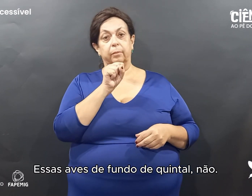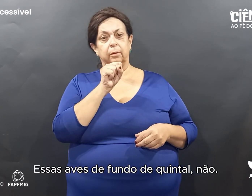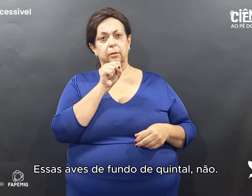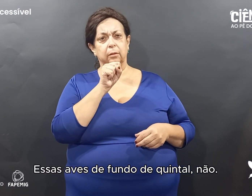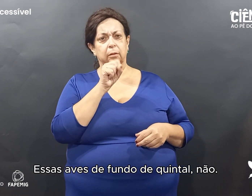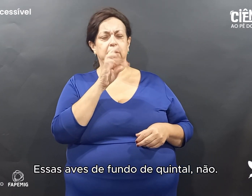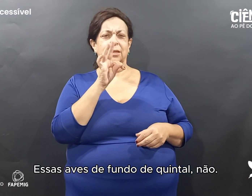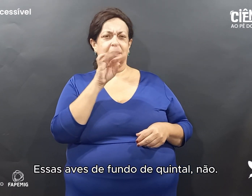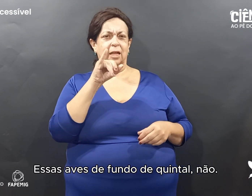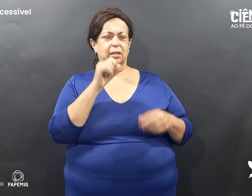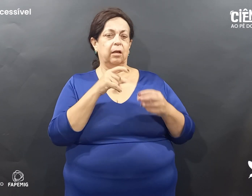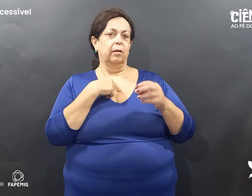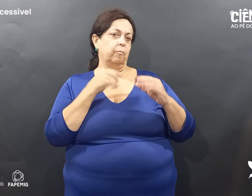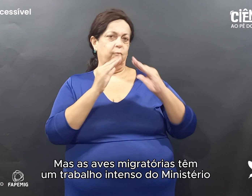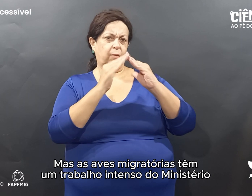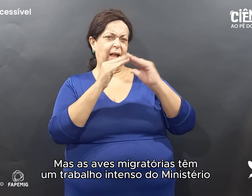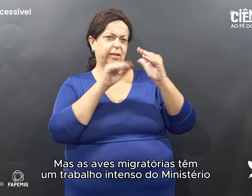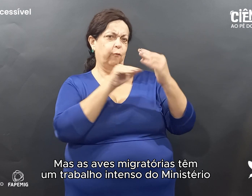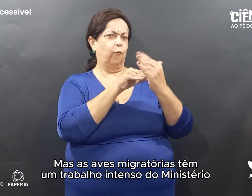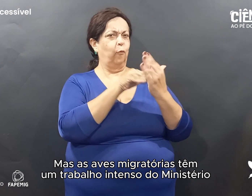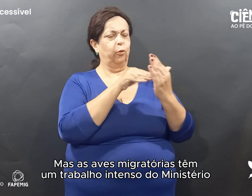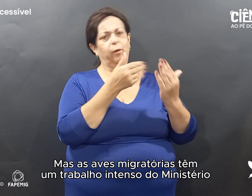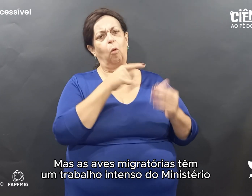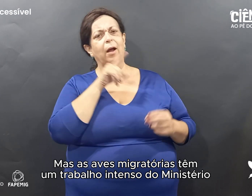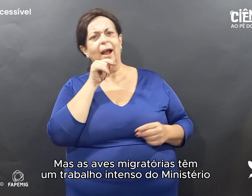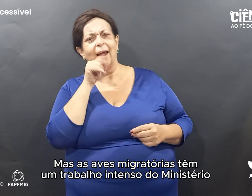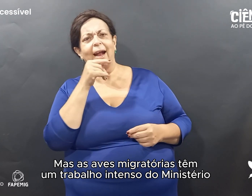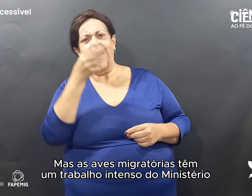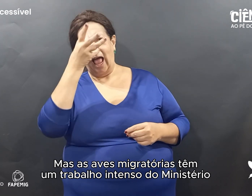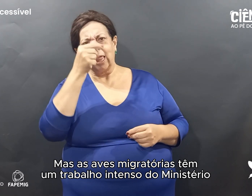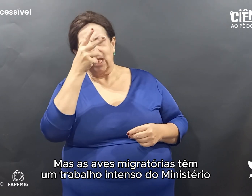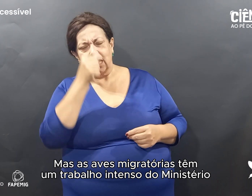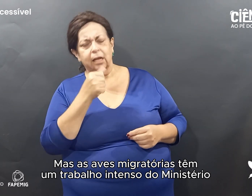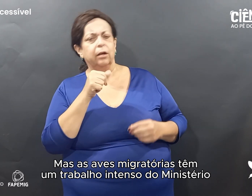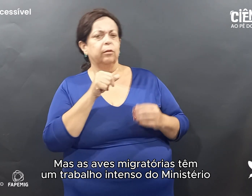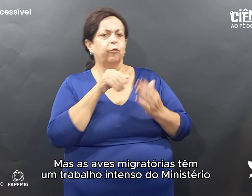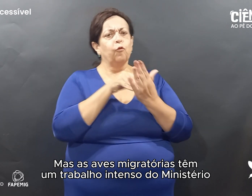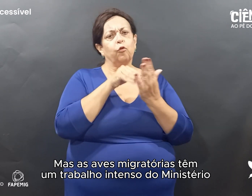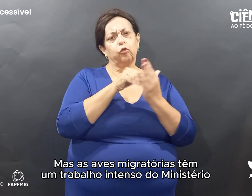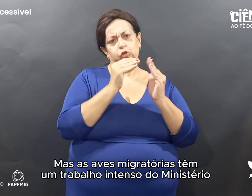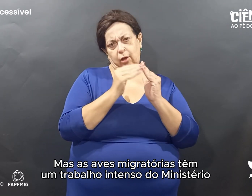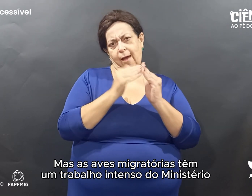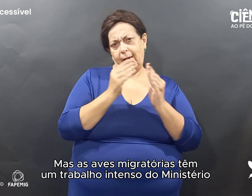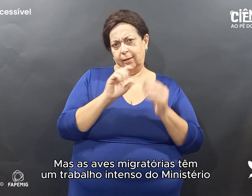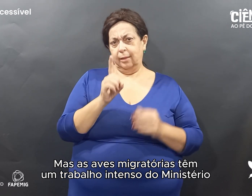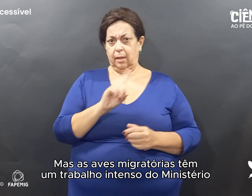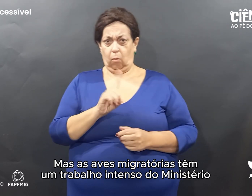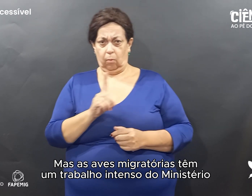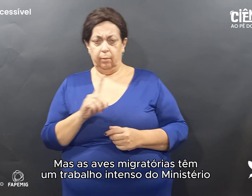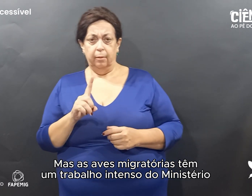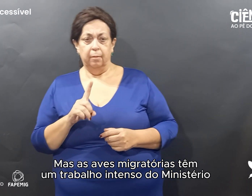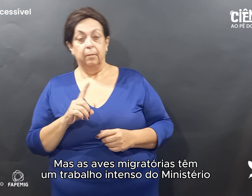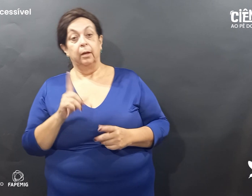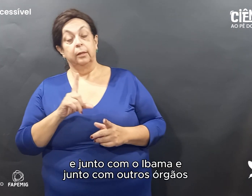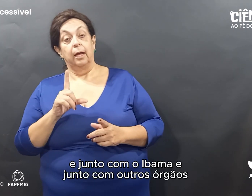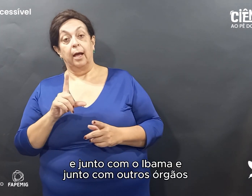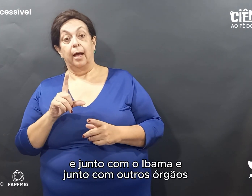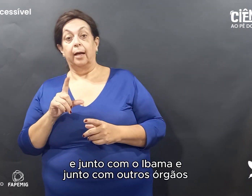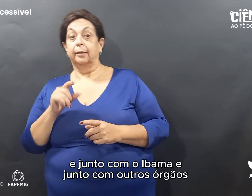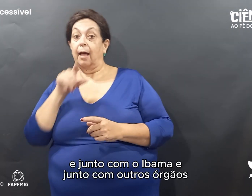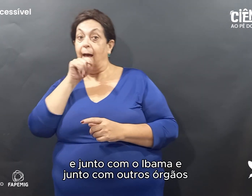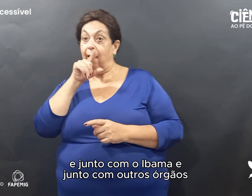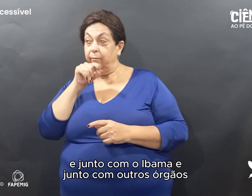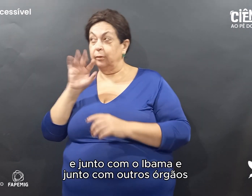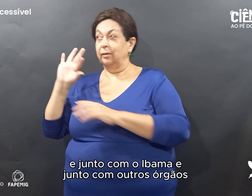aves de fundo de quintal, não. Mas as aves migratórias têm um trabalho intenso do Ministério, junto